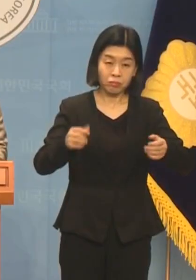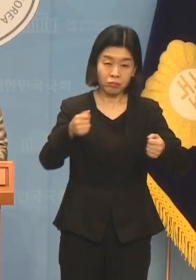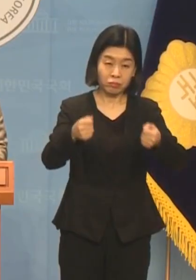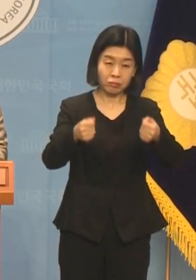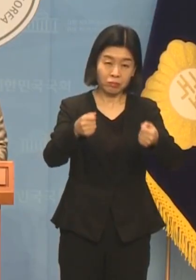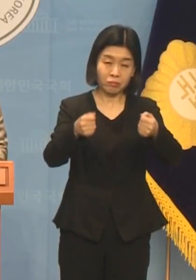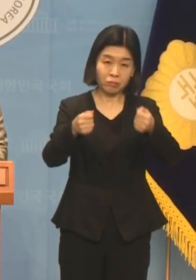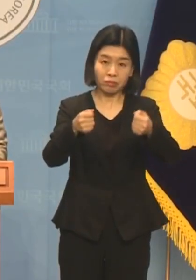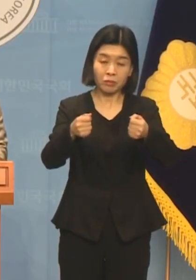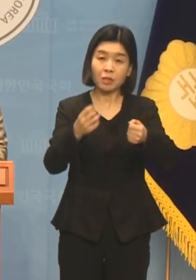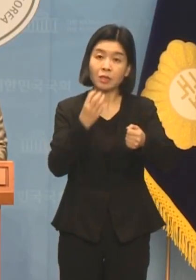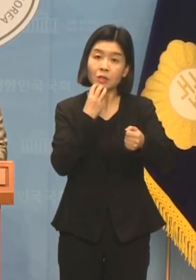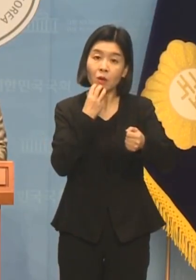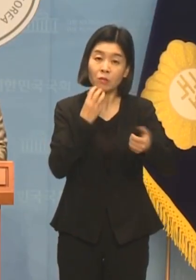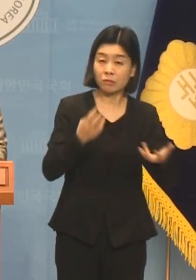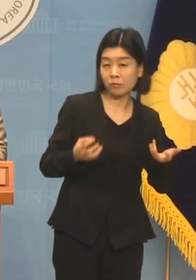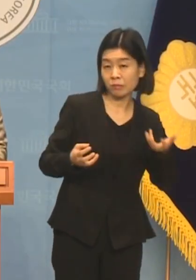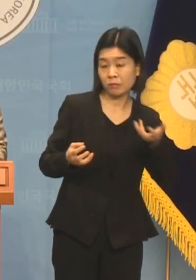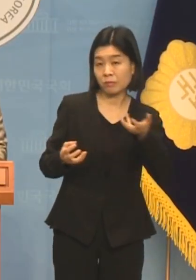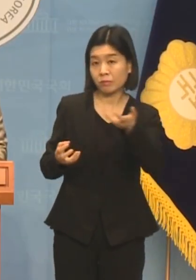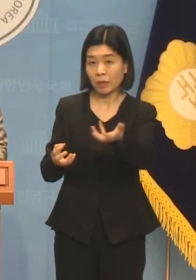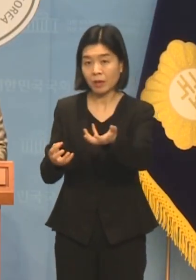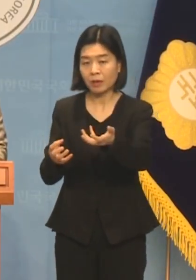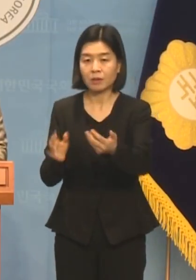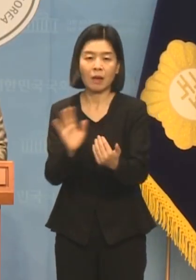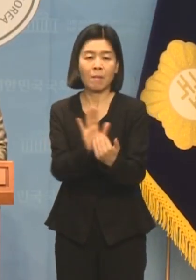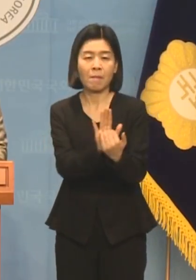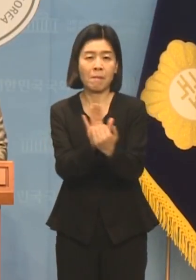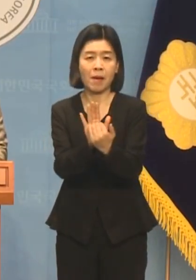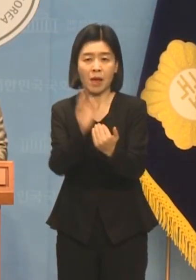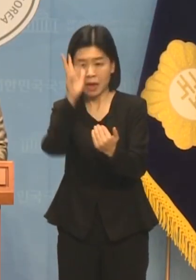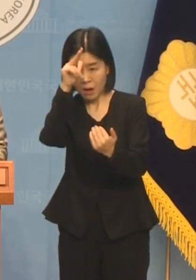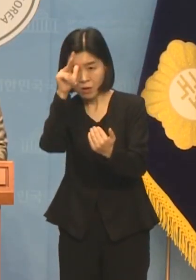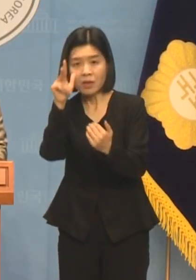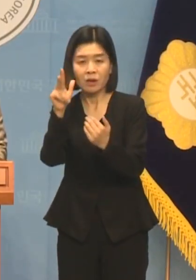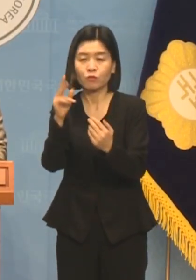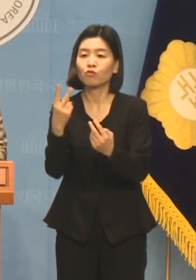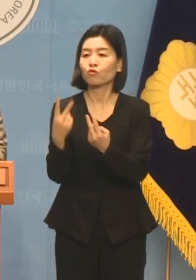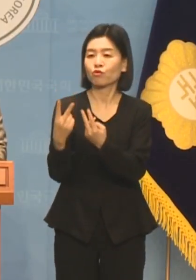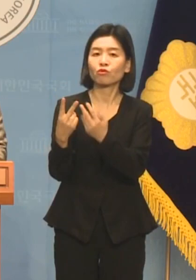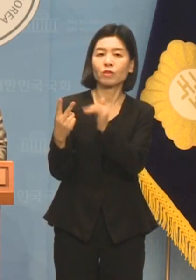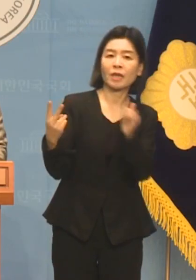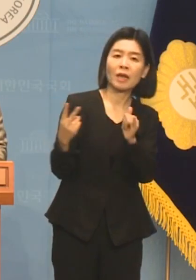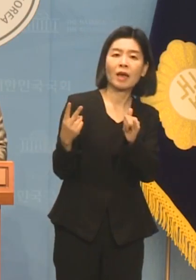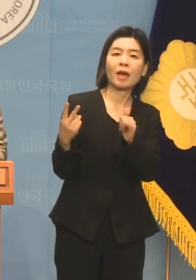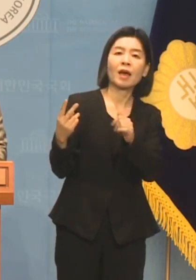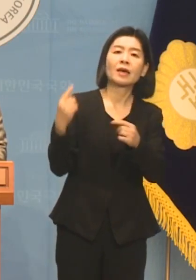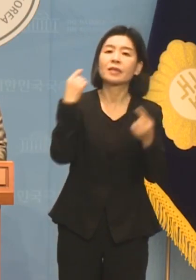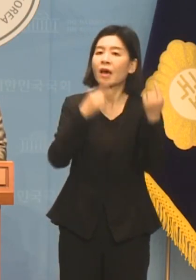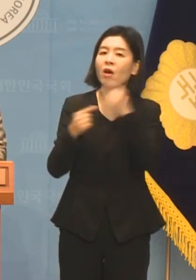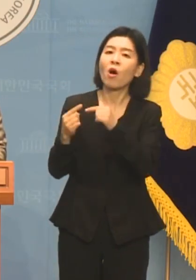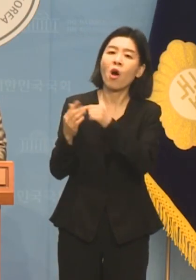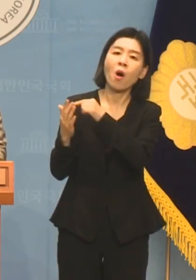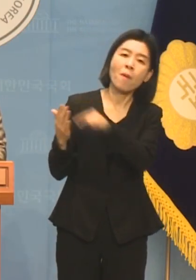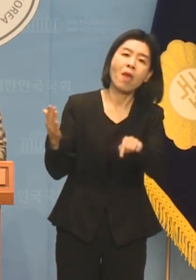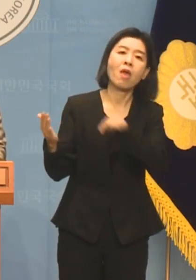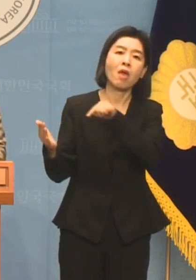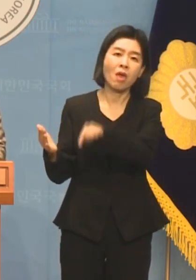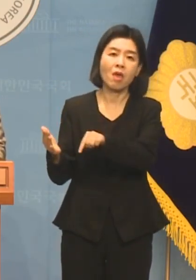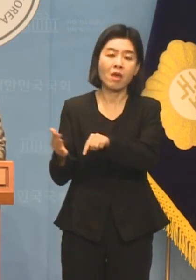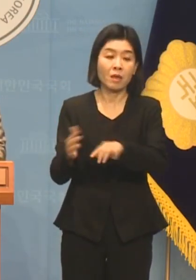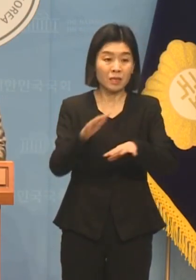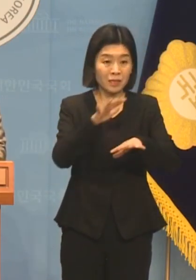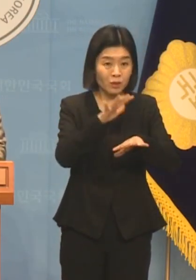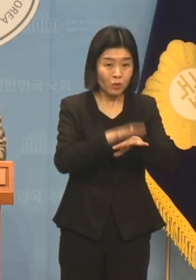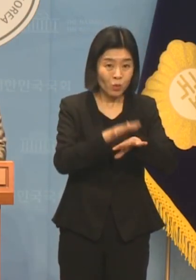난입하고 이를 막는 경찰관 2명에게 부상까지 입히는 등 순수한 농민의 모습이